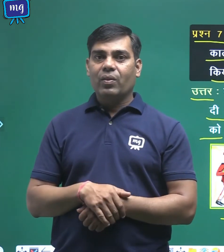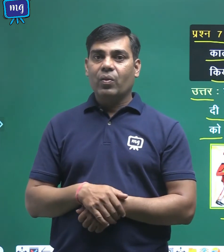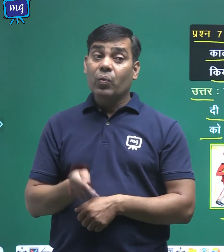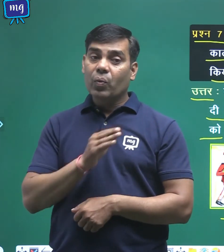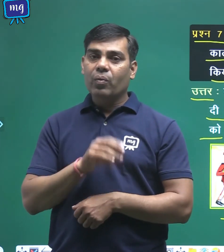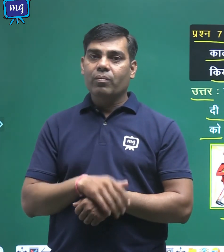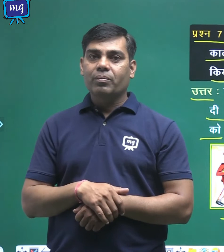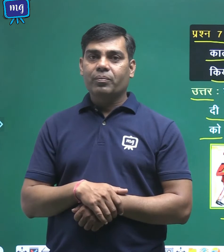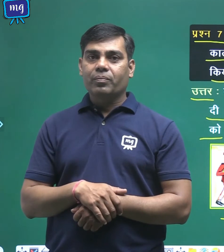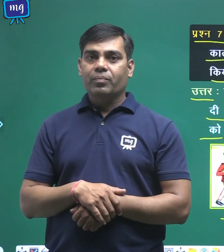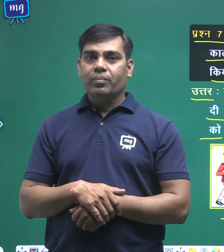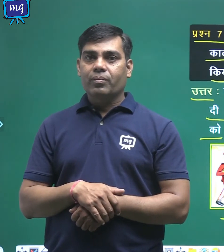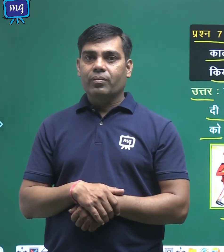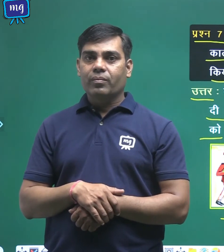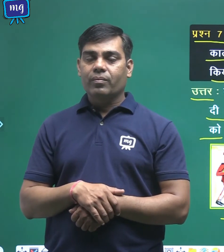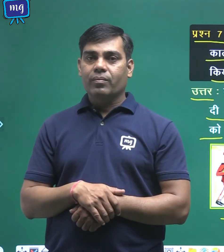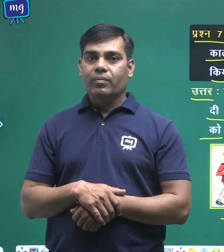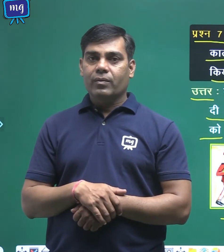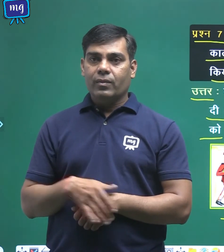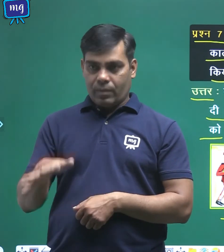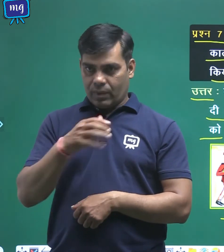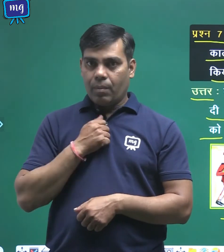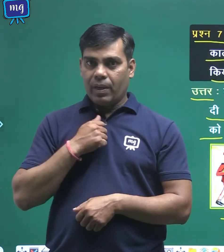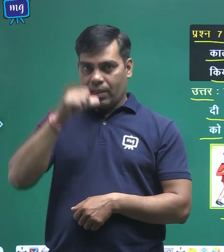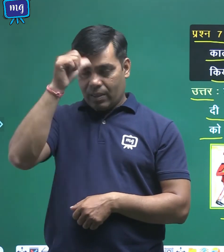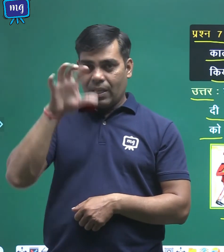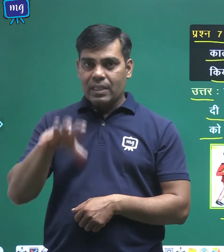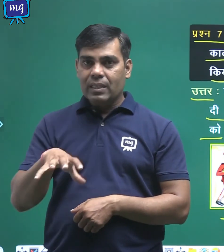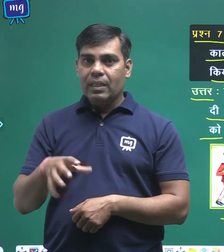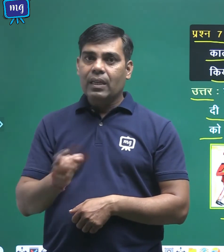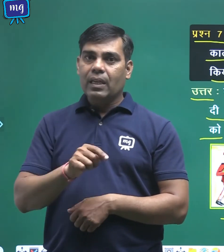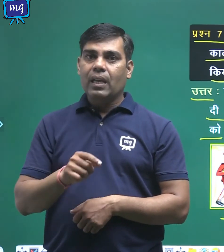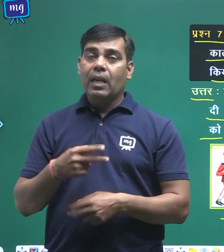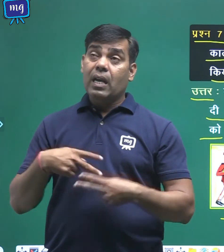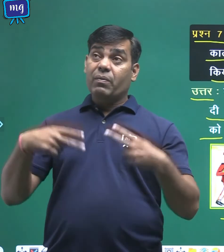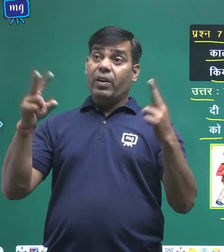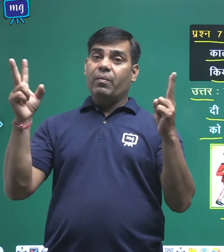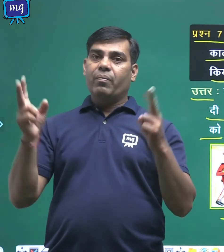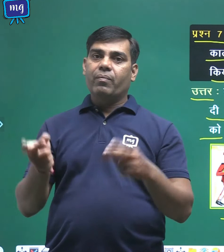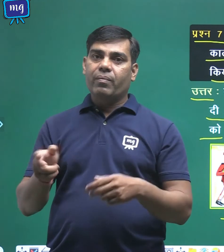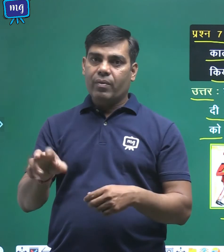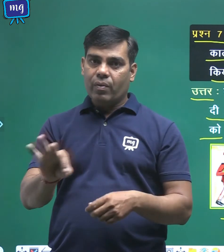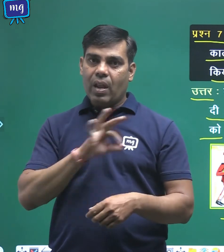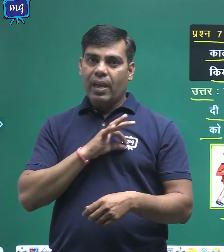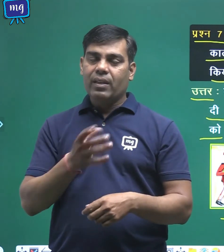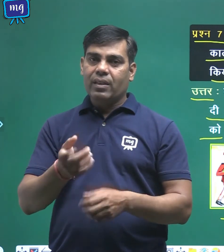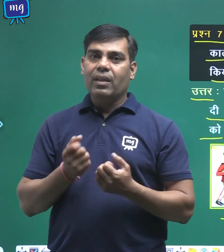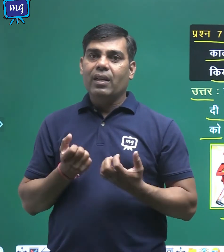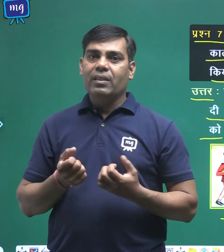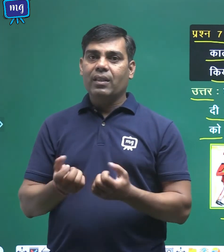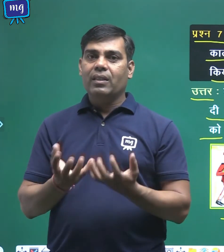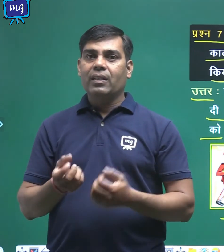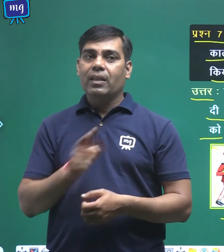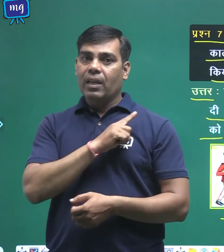जो हमारे देश की आज़ादी चाहती थी। आपको यह